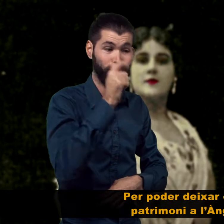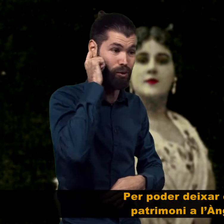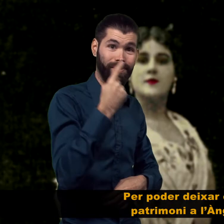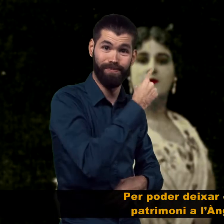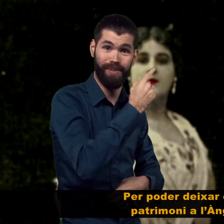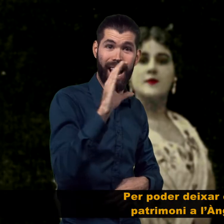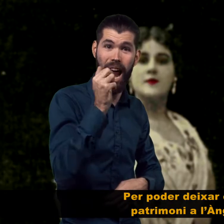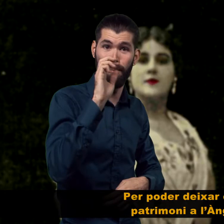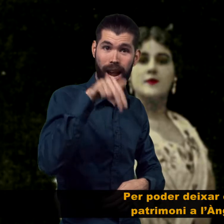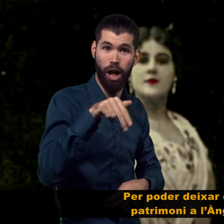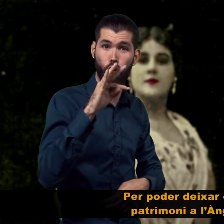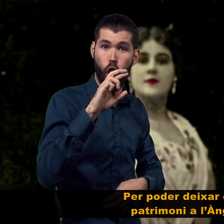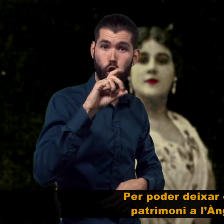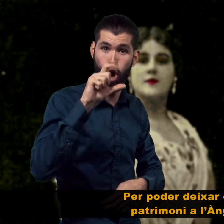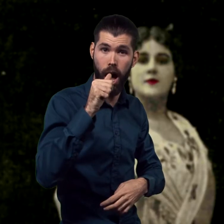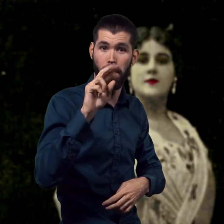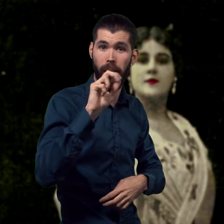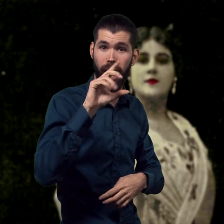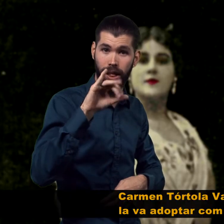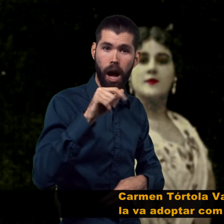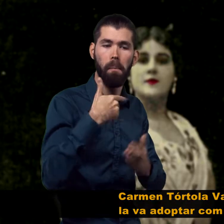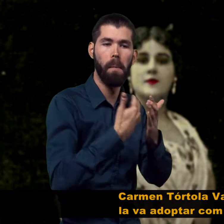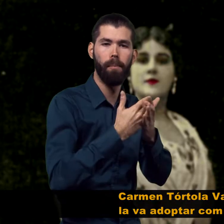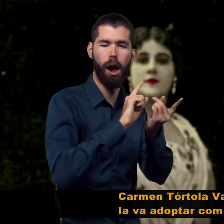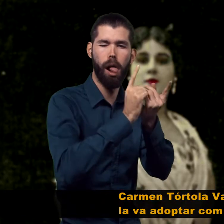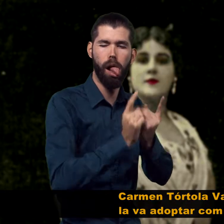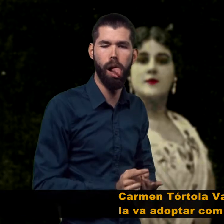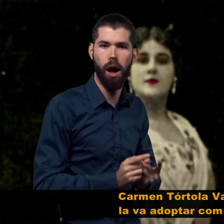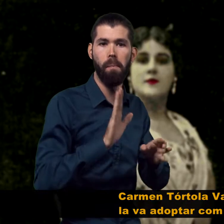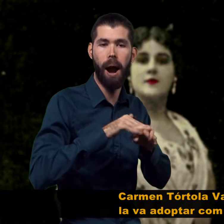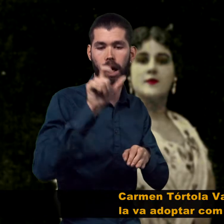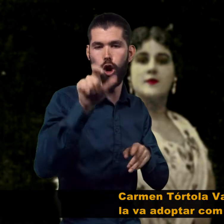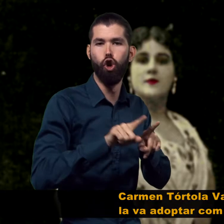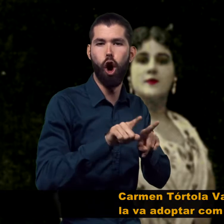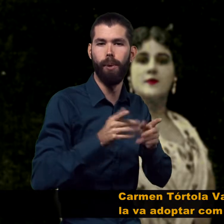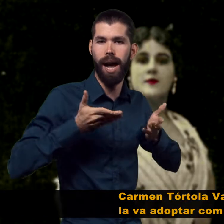Per poder deixar el seu patrimoni a l'Àngels, Carmen Tórtola Valencia la va adoptar com a filla.